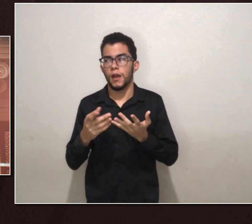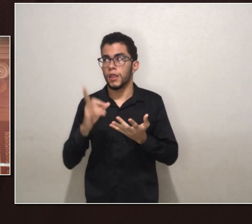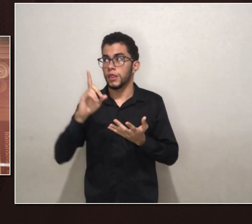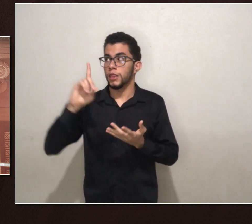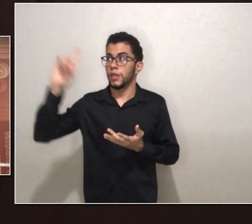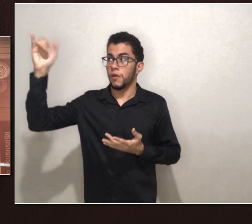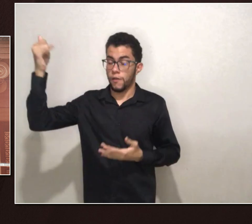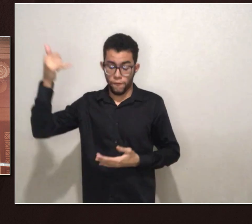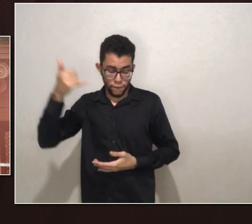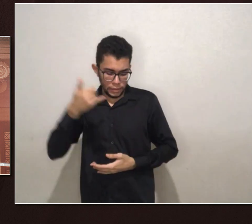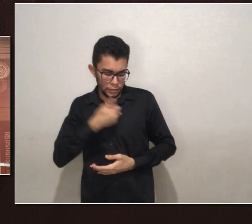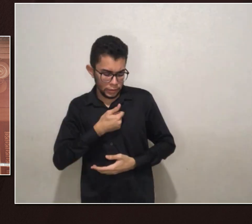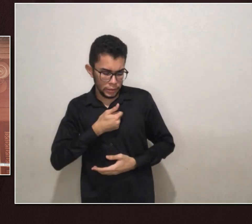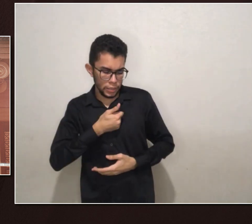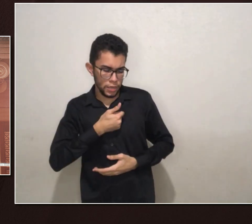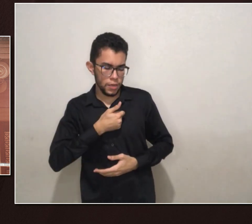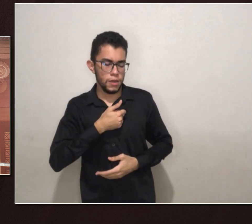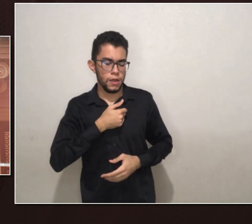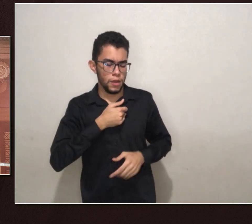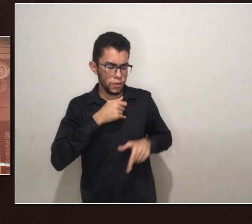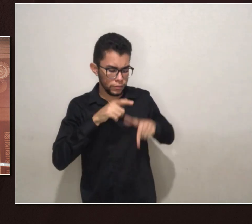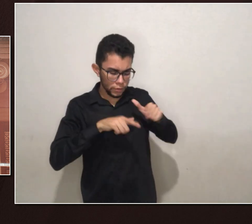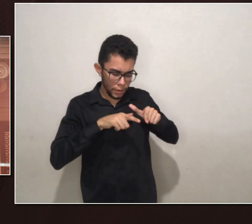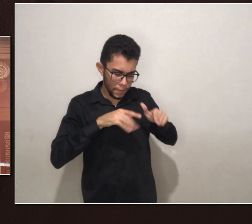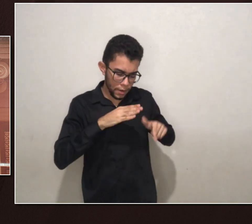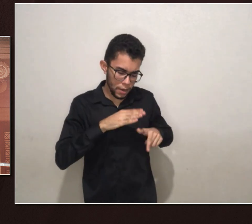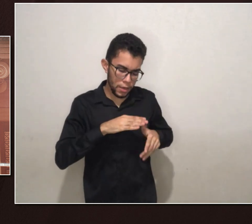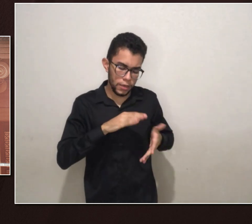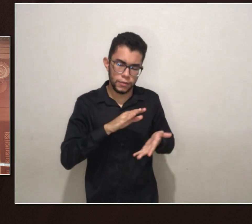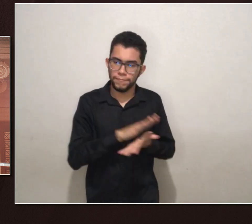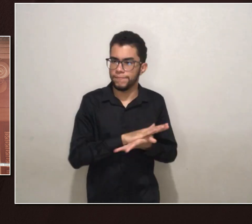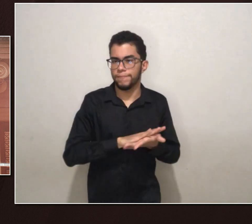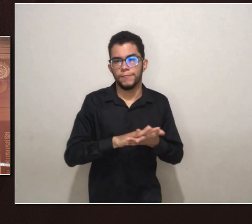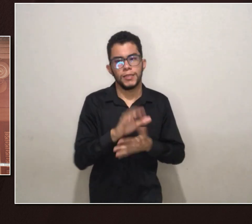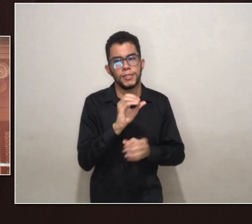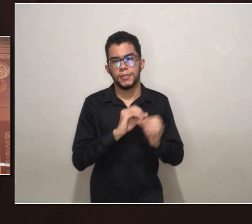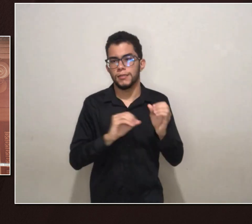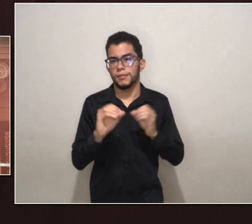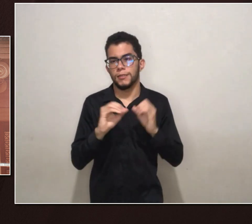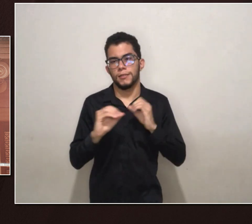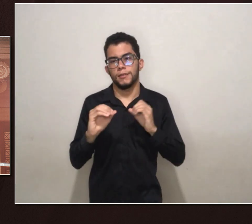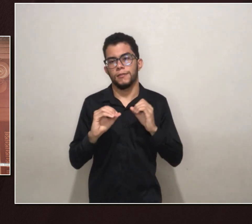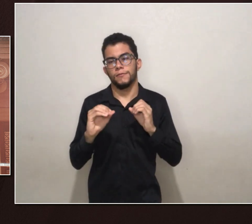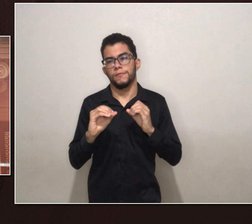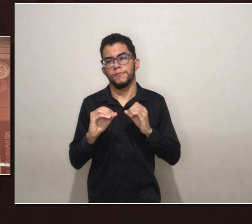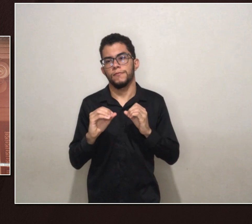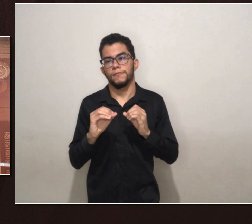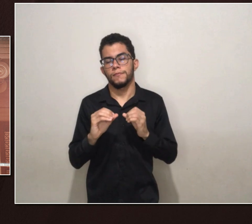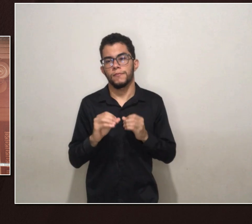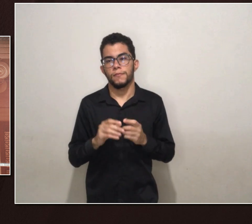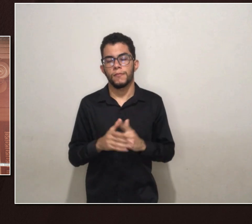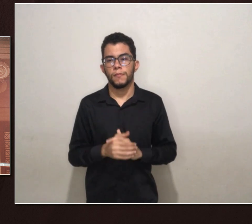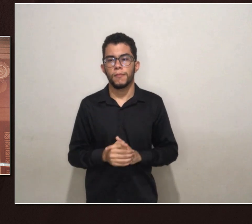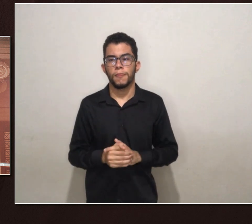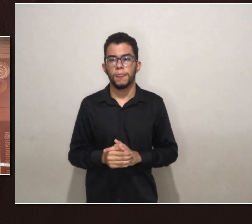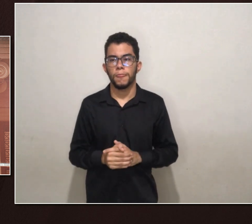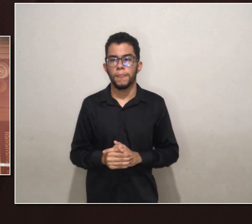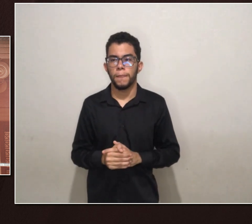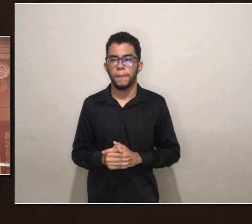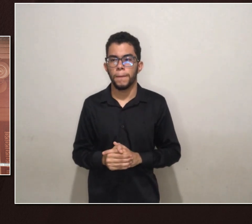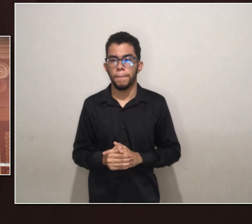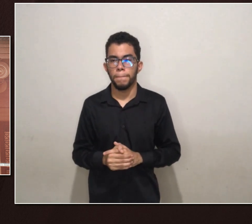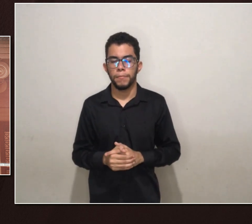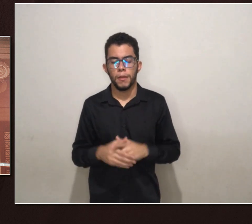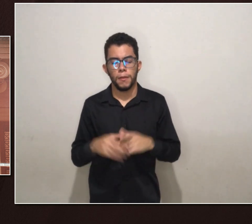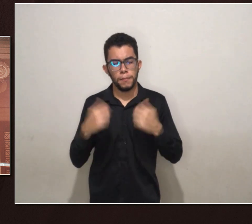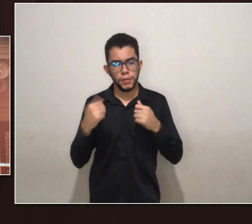não funciona. Então, ele vai criticar, está vendo, a palavra não funciona. Mas o problema não está na palavra, a palavra está em quem não